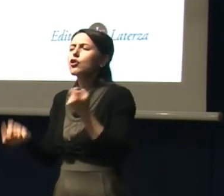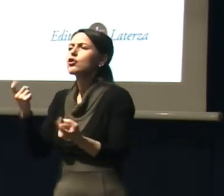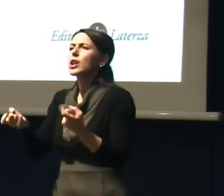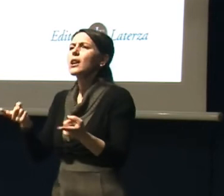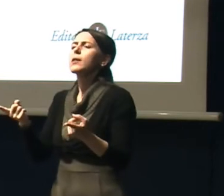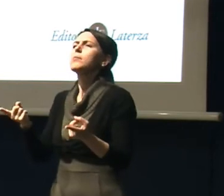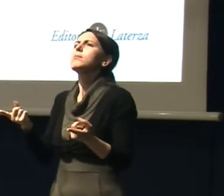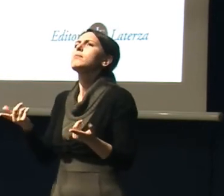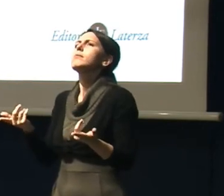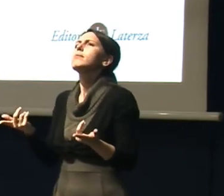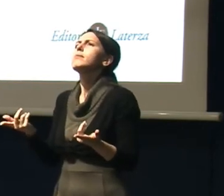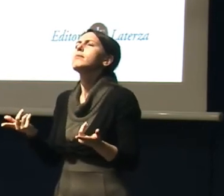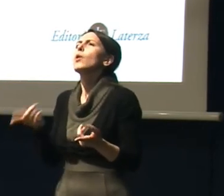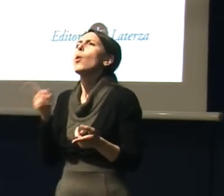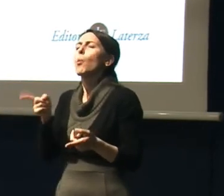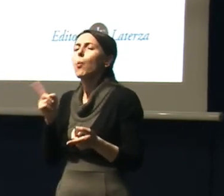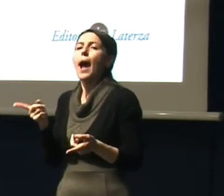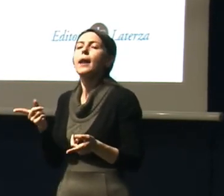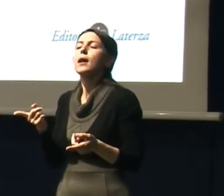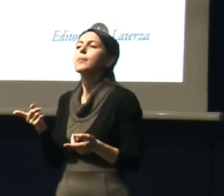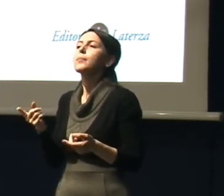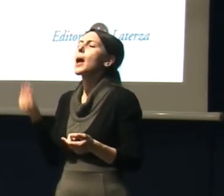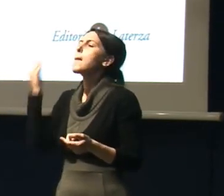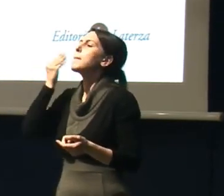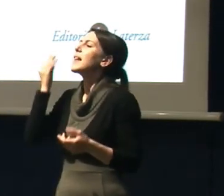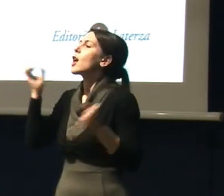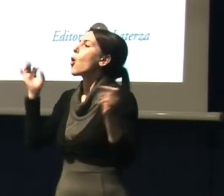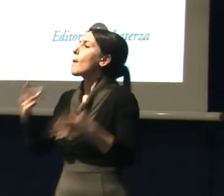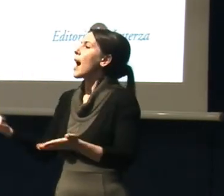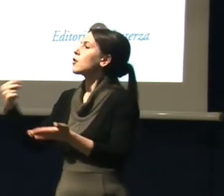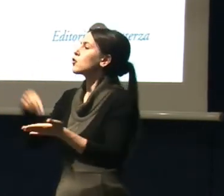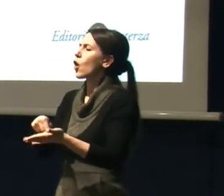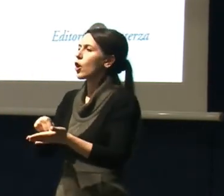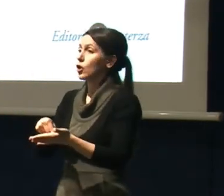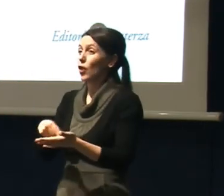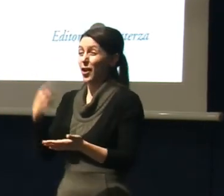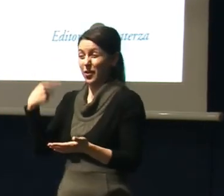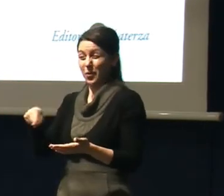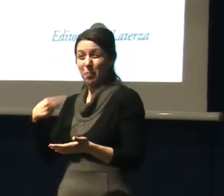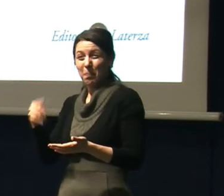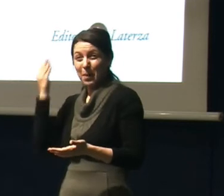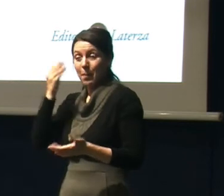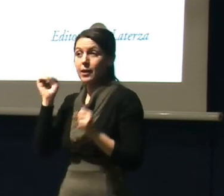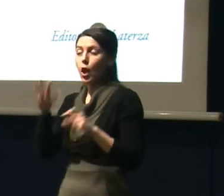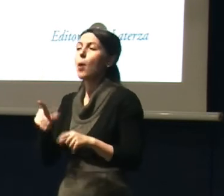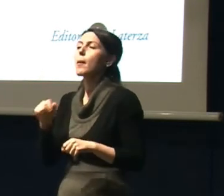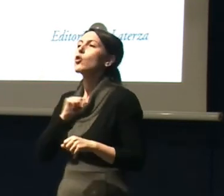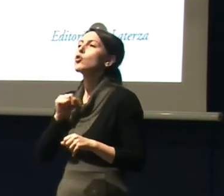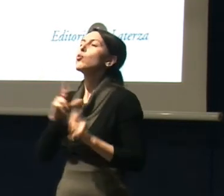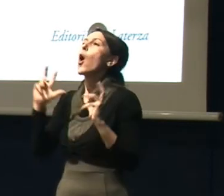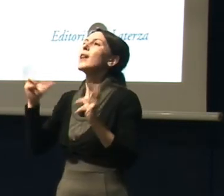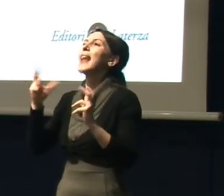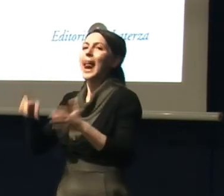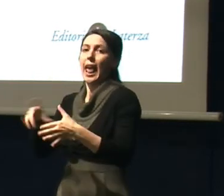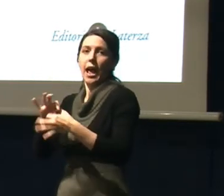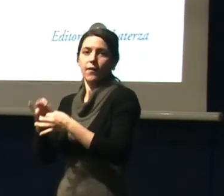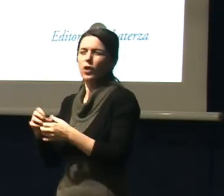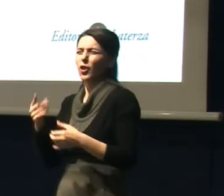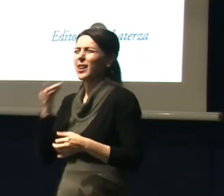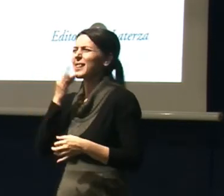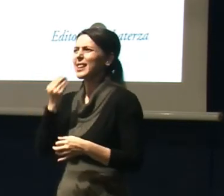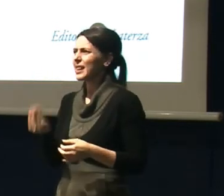massivi che riguardano il ritorno del pensiero magico che è stato un prodotto molto importante del sistema televisivo cioè la